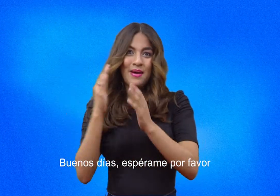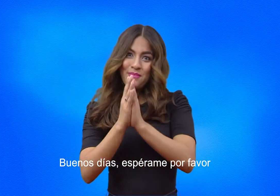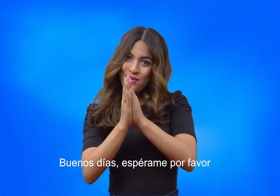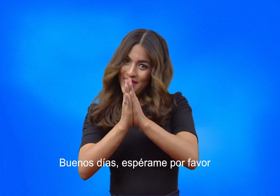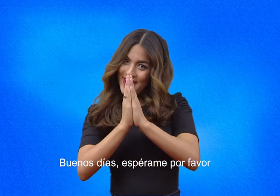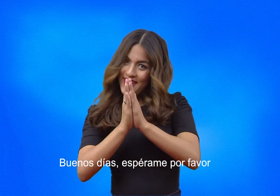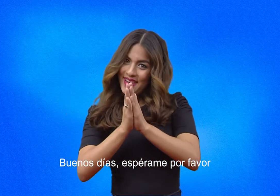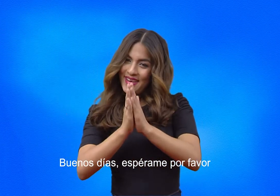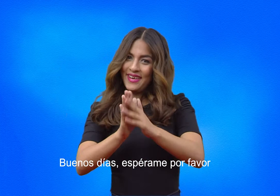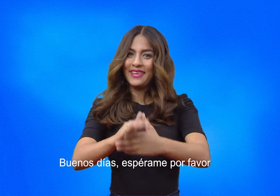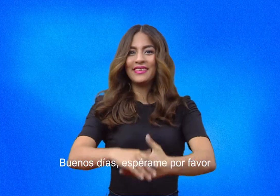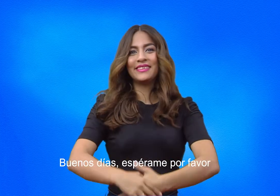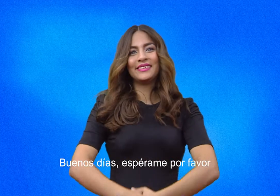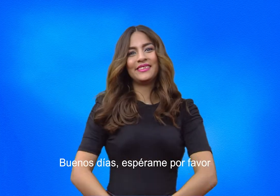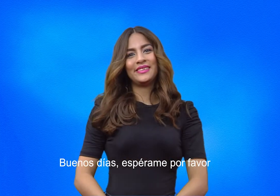Espérame, por favor.